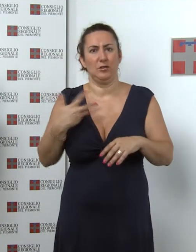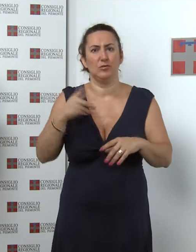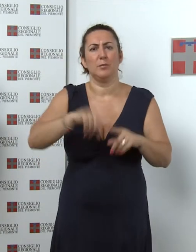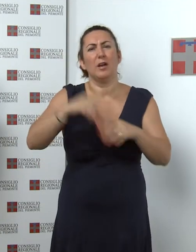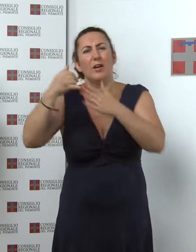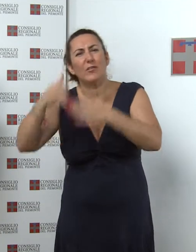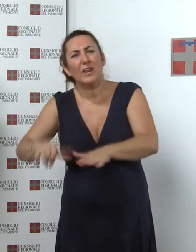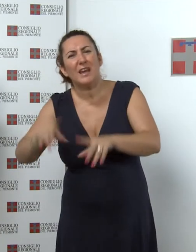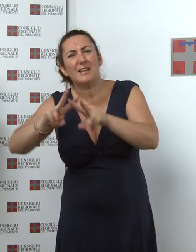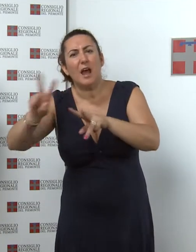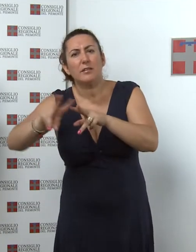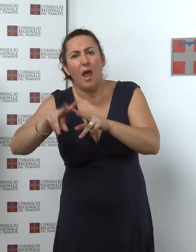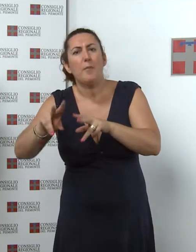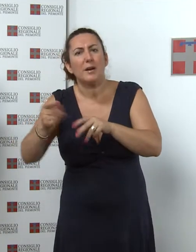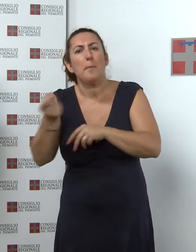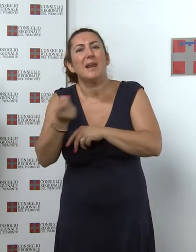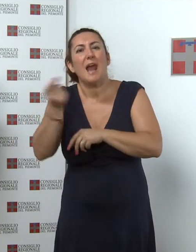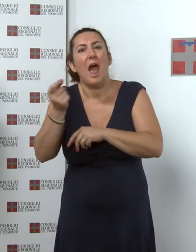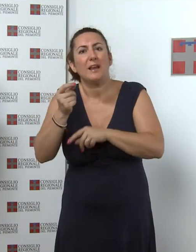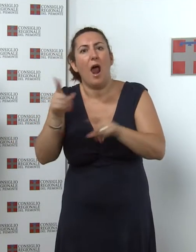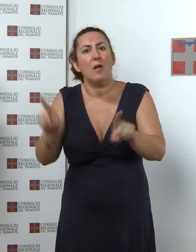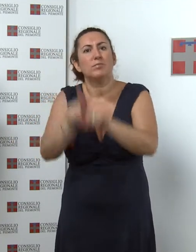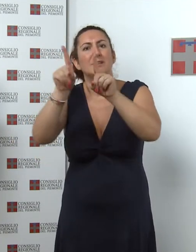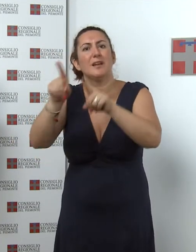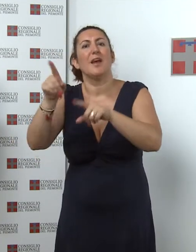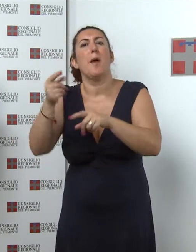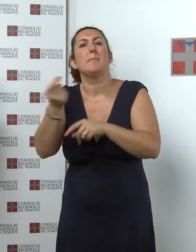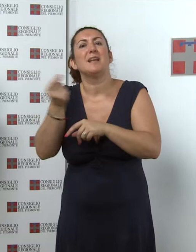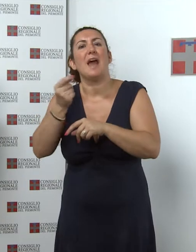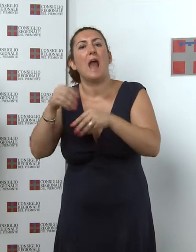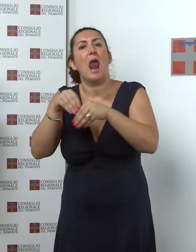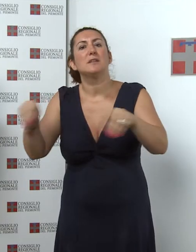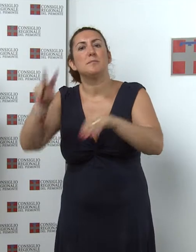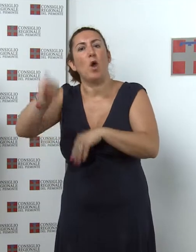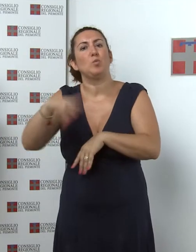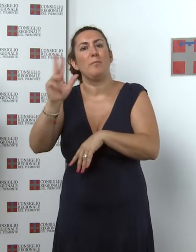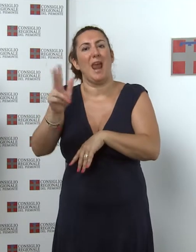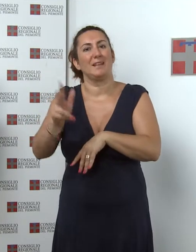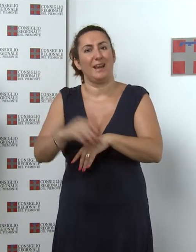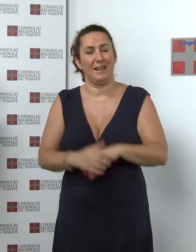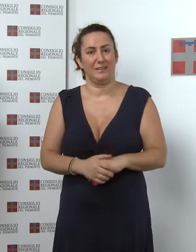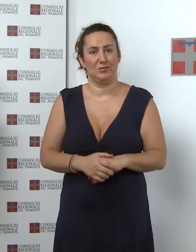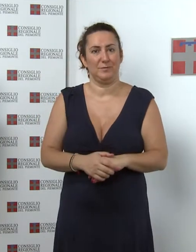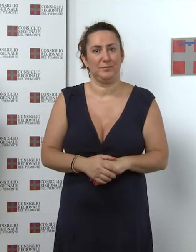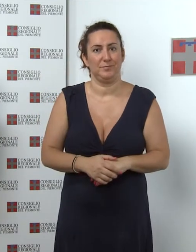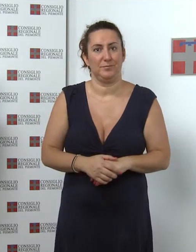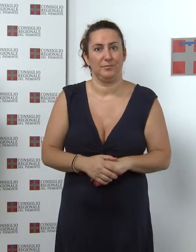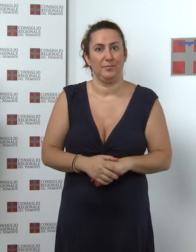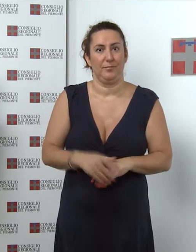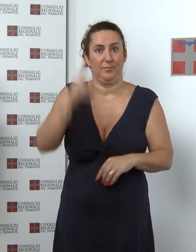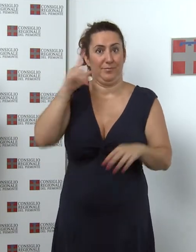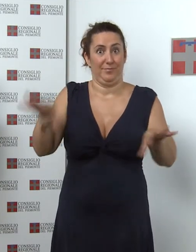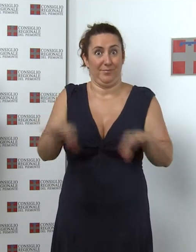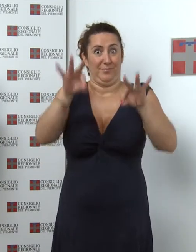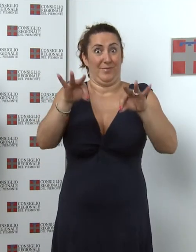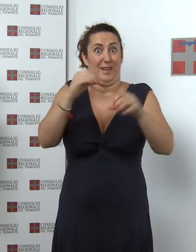in concomitanza con il Mineral Expo 2013. Orario estivo delle sedi del Consiglio regionale. In occasione della